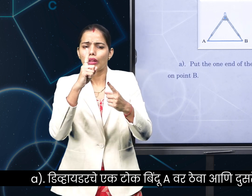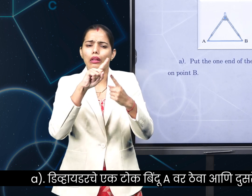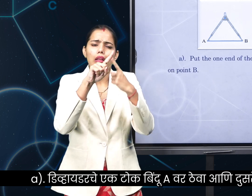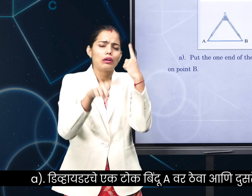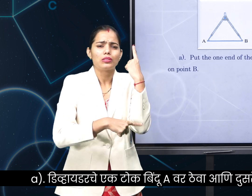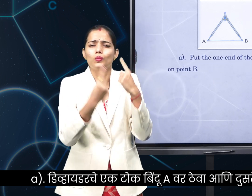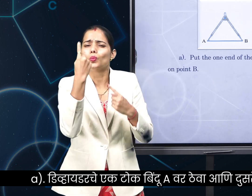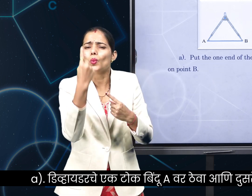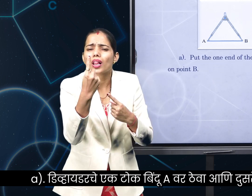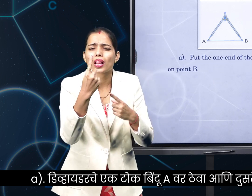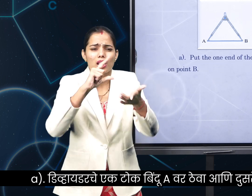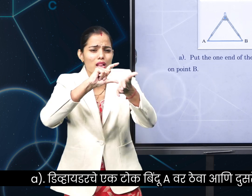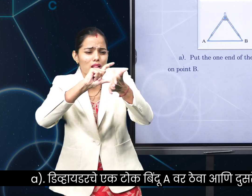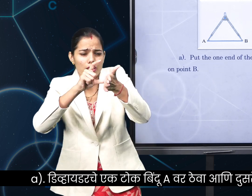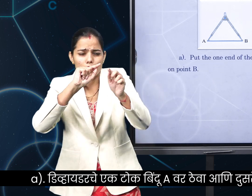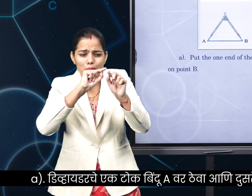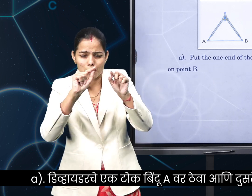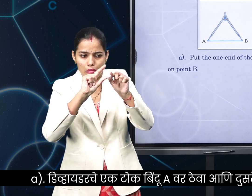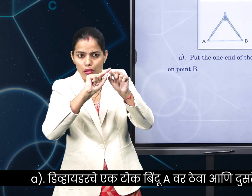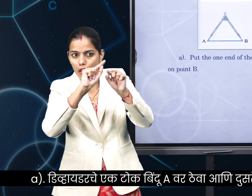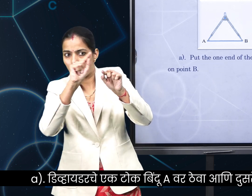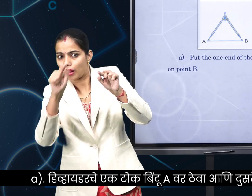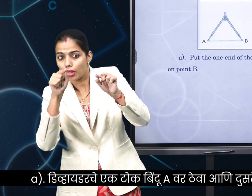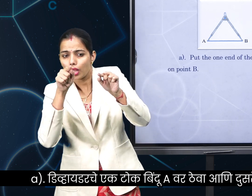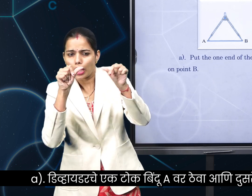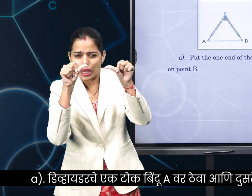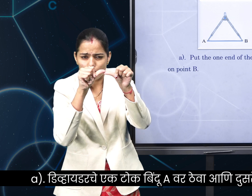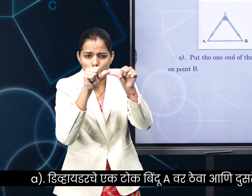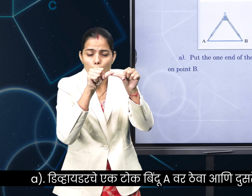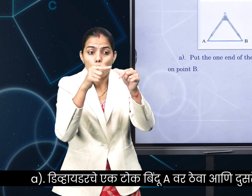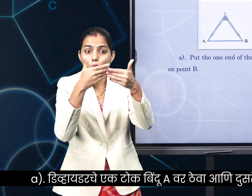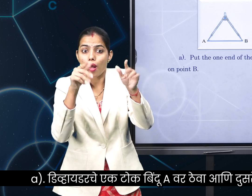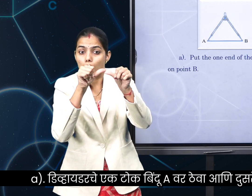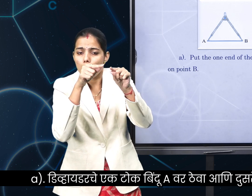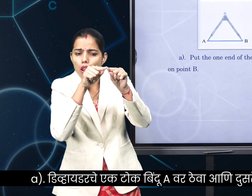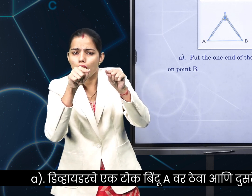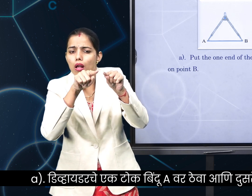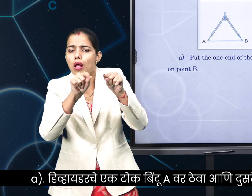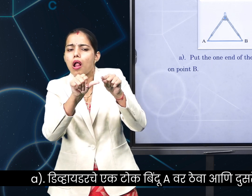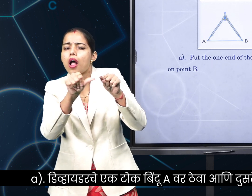डिवायडरचे एक टोक बिंदू A वर ठेवा आणि दुसरे टोक बिंदू B वर ठेवण्यासाठी ते उघडा.